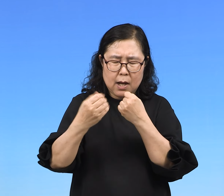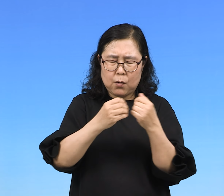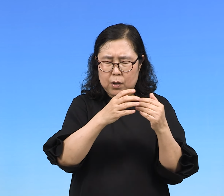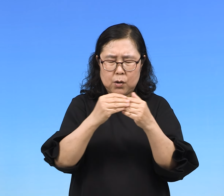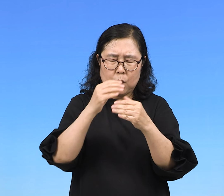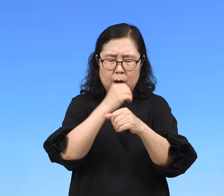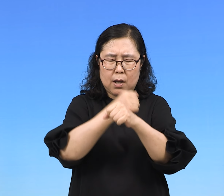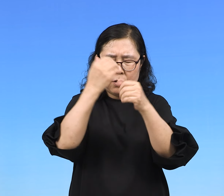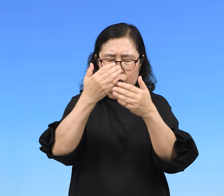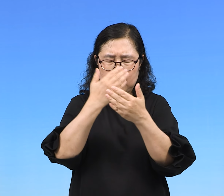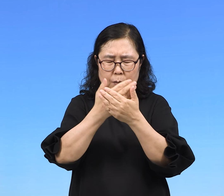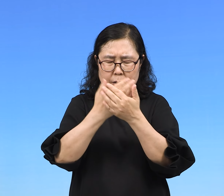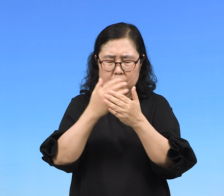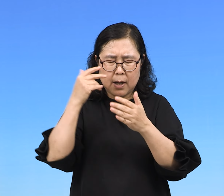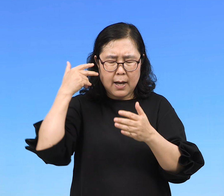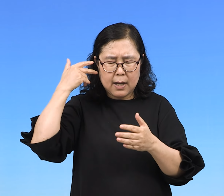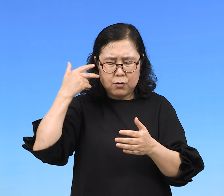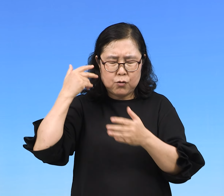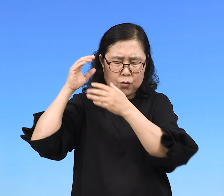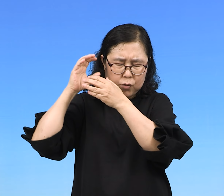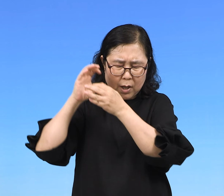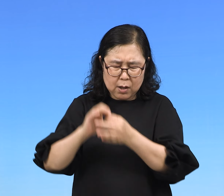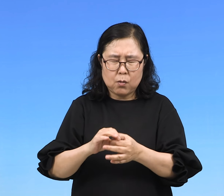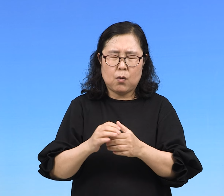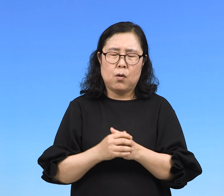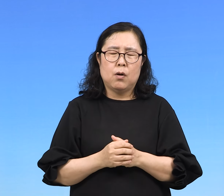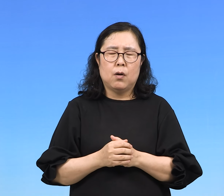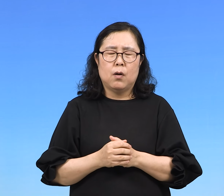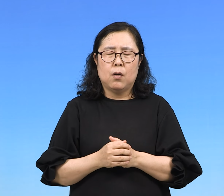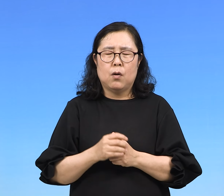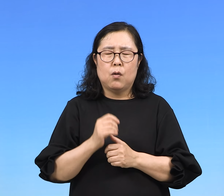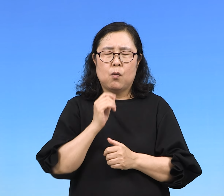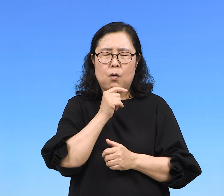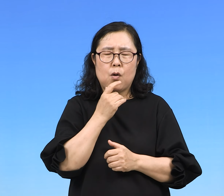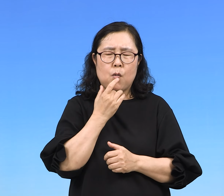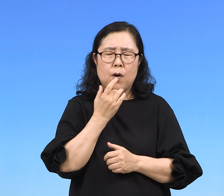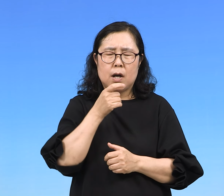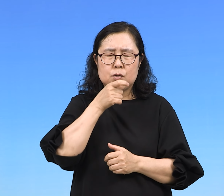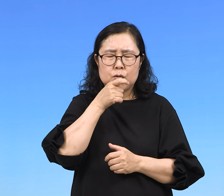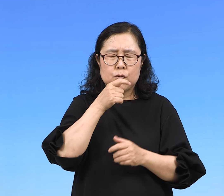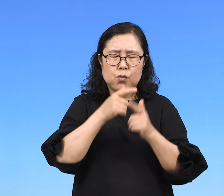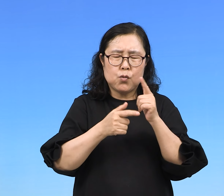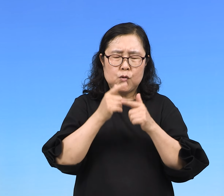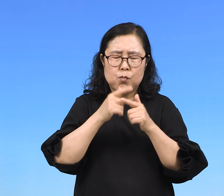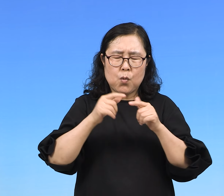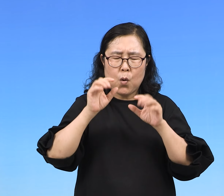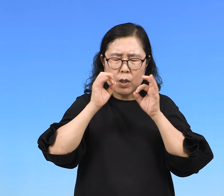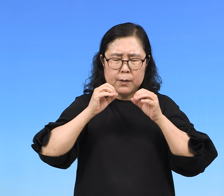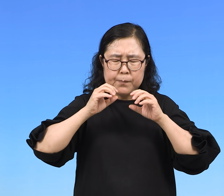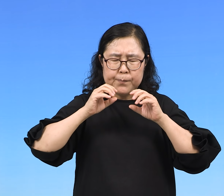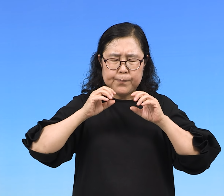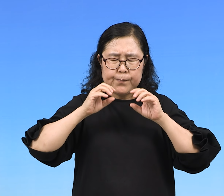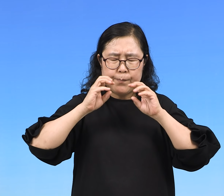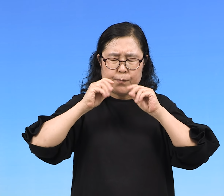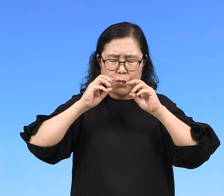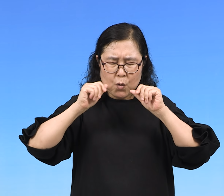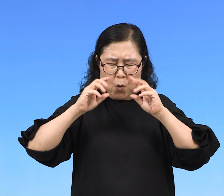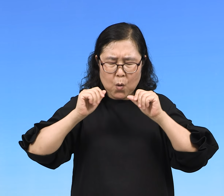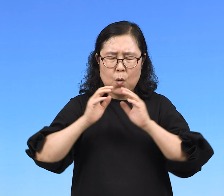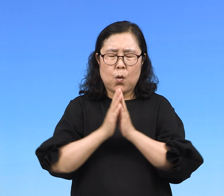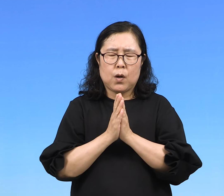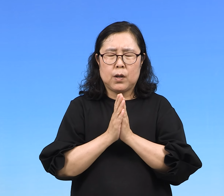은혜로 인도하여 주시옵소서. 이번 한 주 내내 아버지 월화수목금토 6일 내내